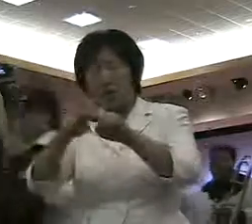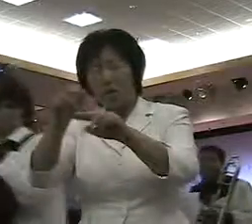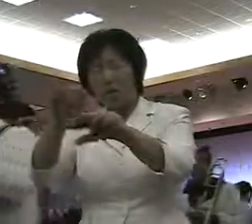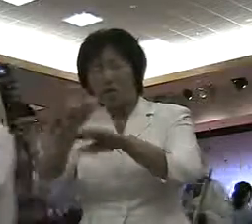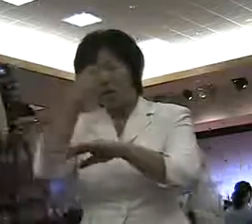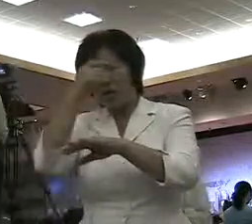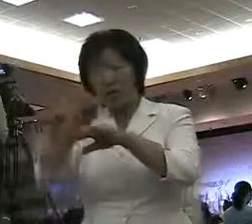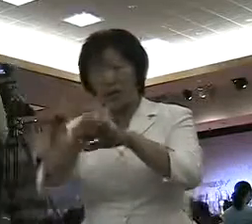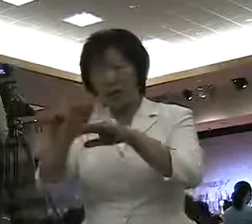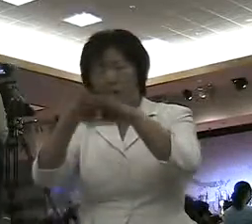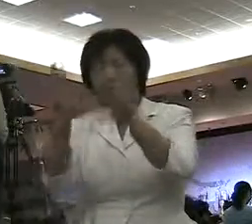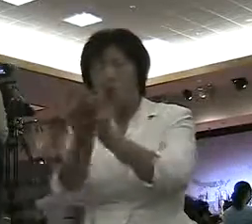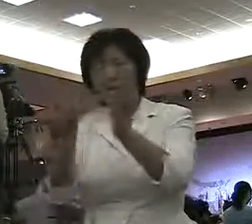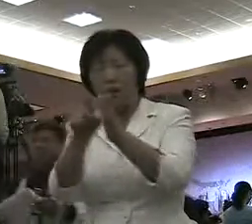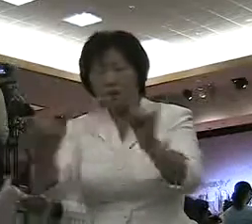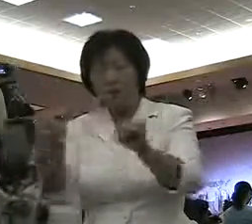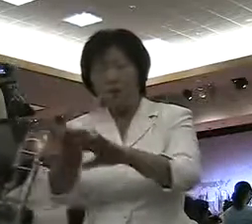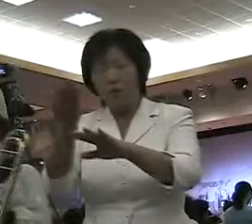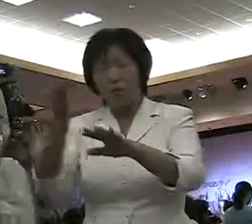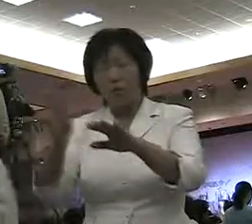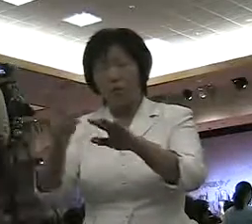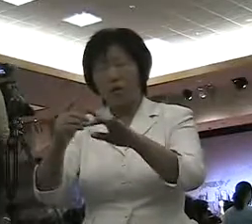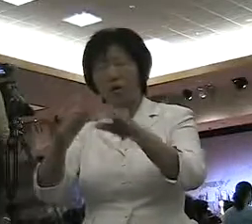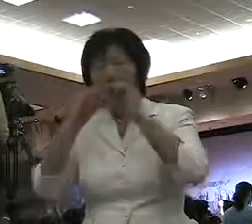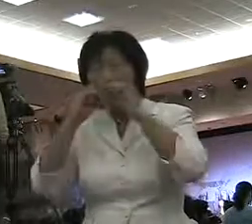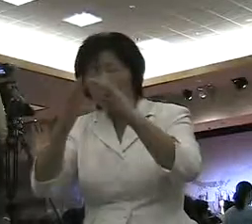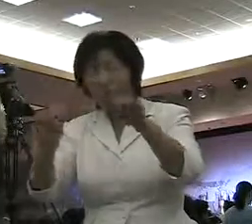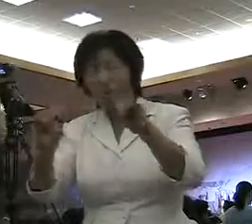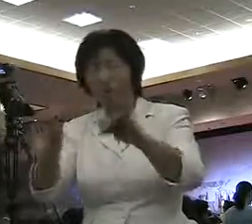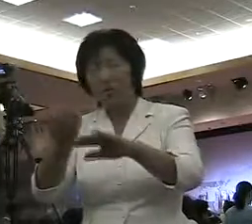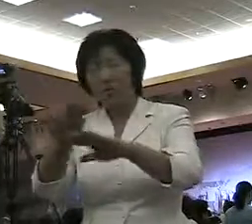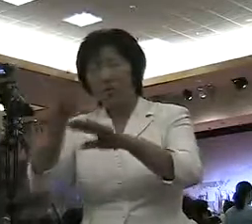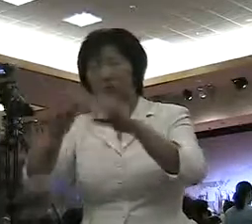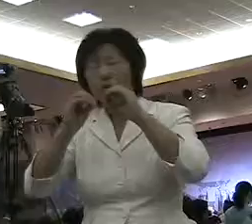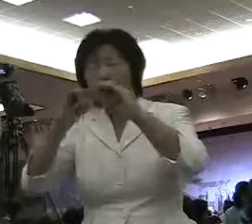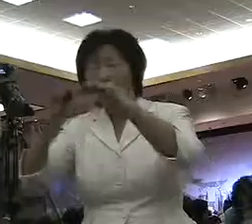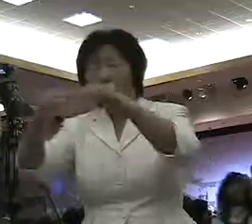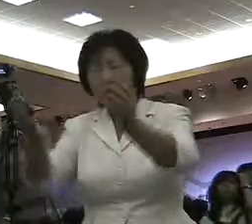위해, 주님의 교회 위에, 모든 선교사님들과 선교단체 위에